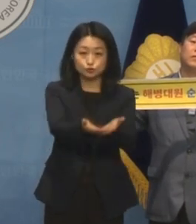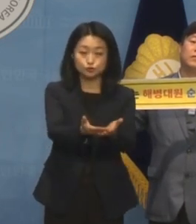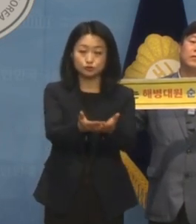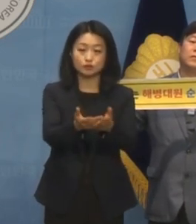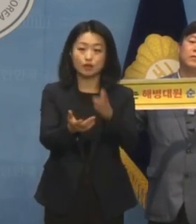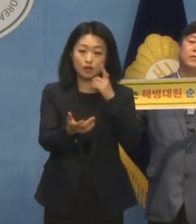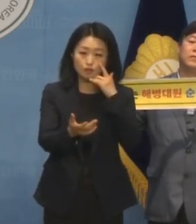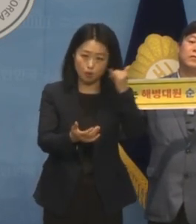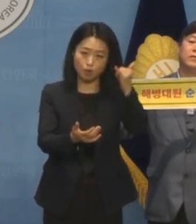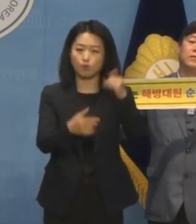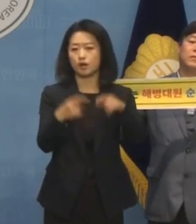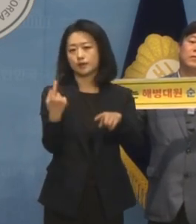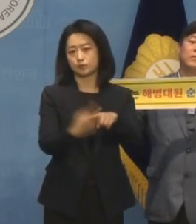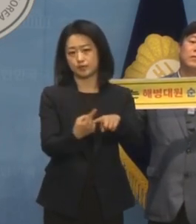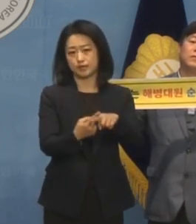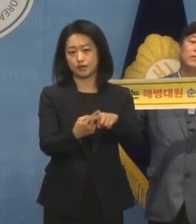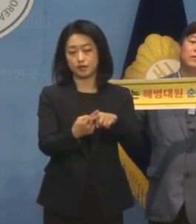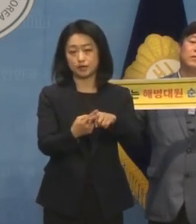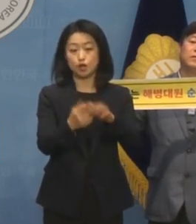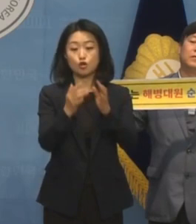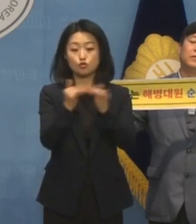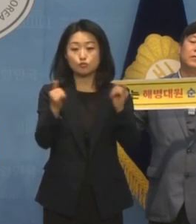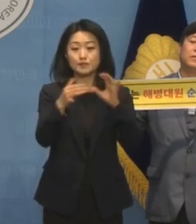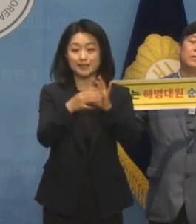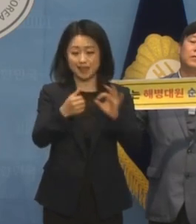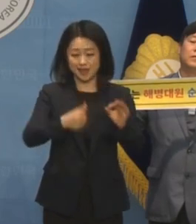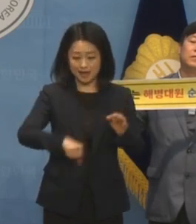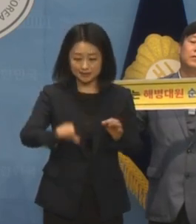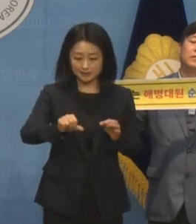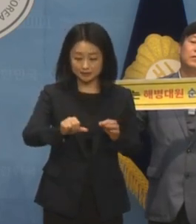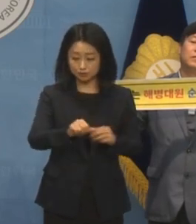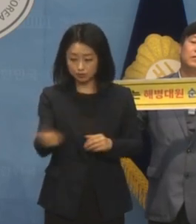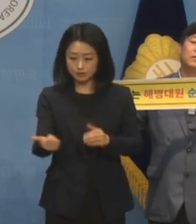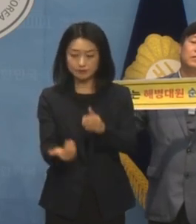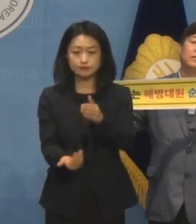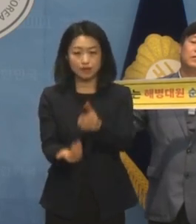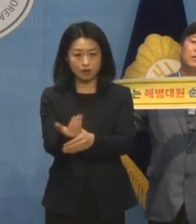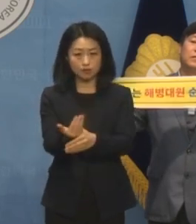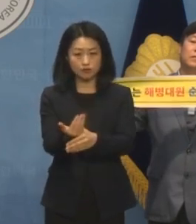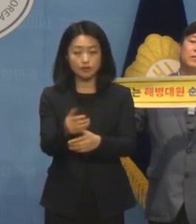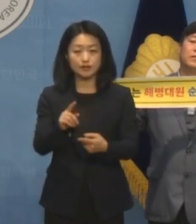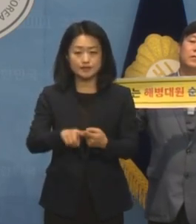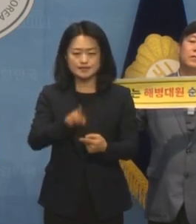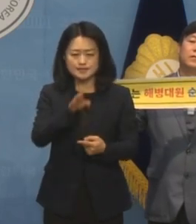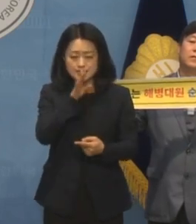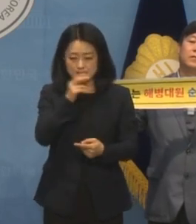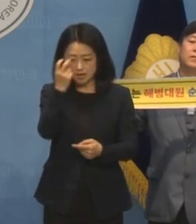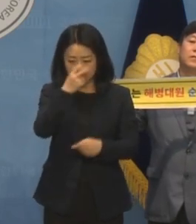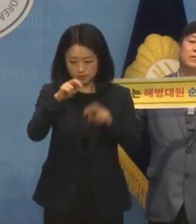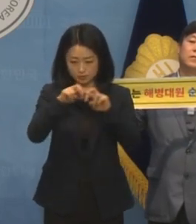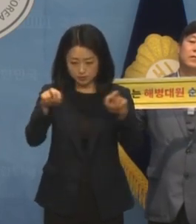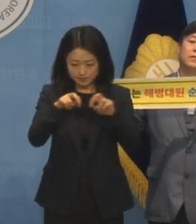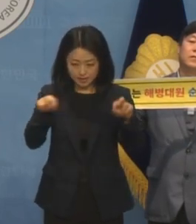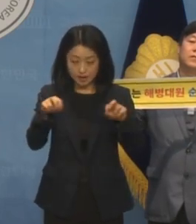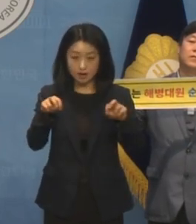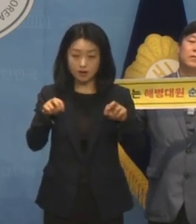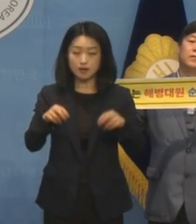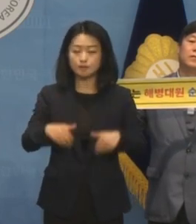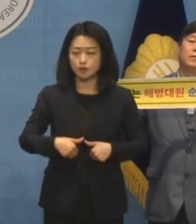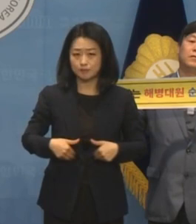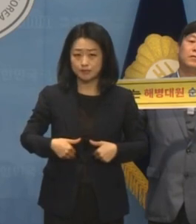어머니입니다. 국민의 아들이 이런 일을 당했을 때 그 일을 제대로 진상규명하고 처리하지